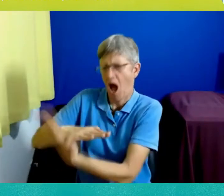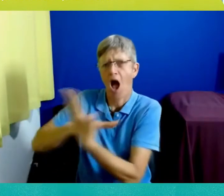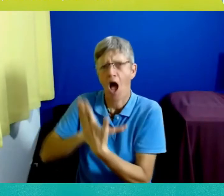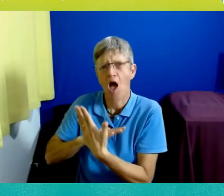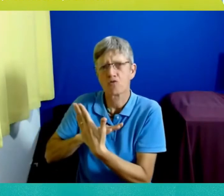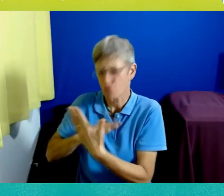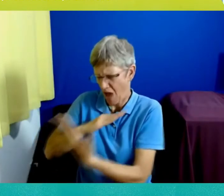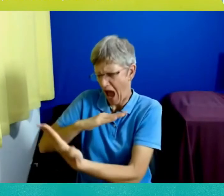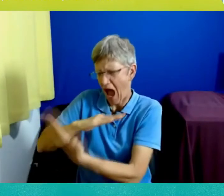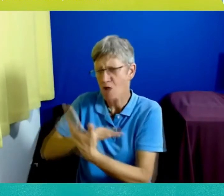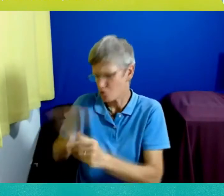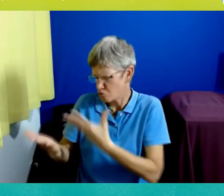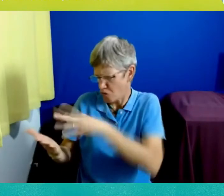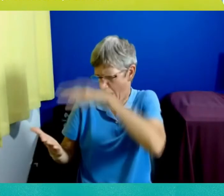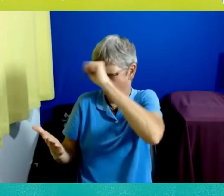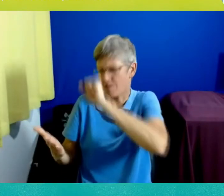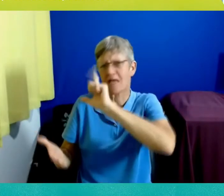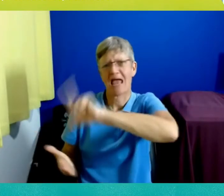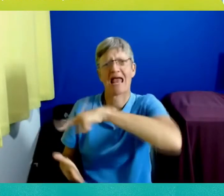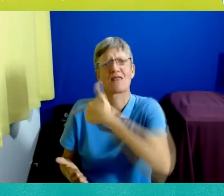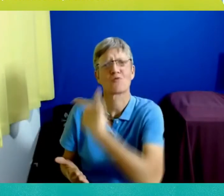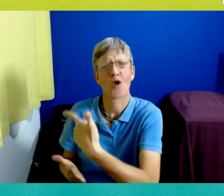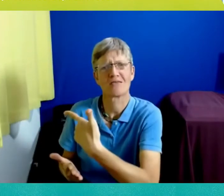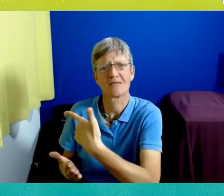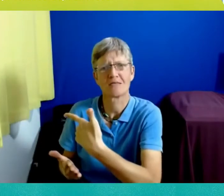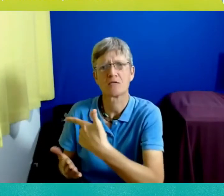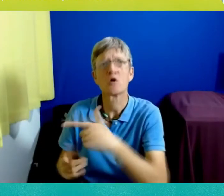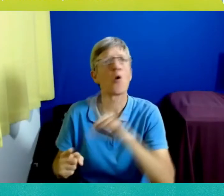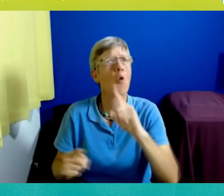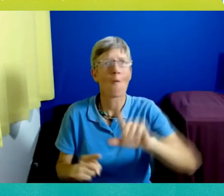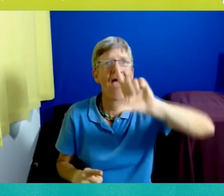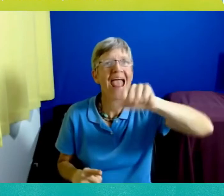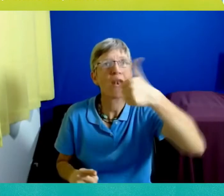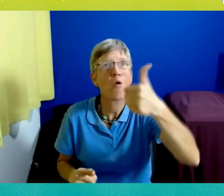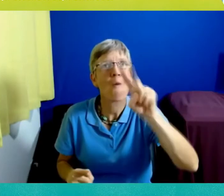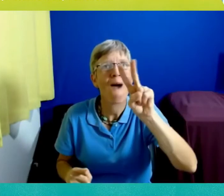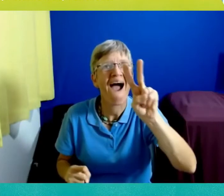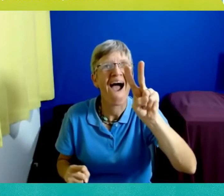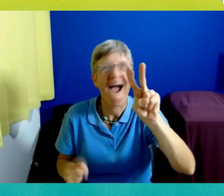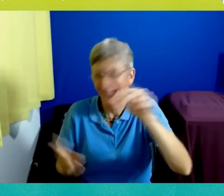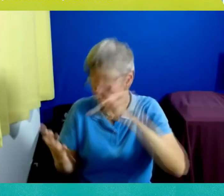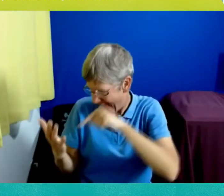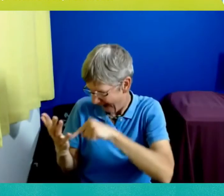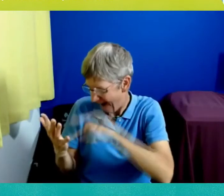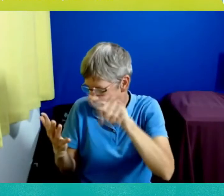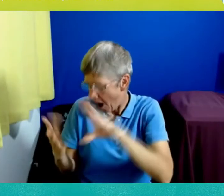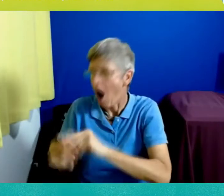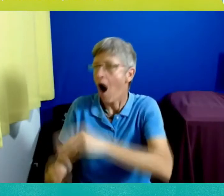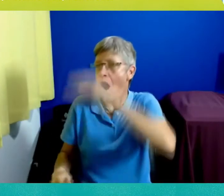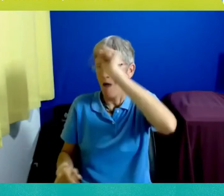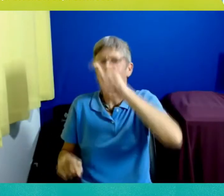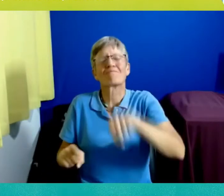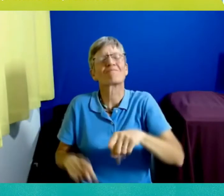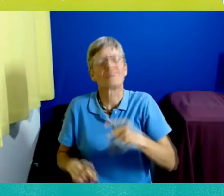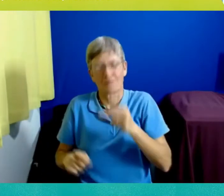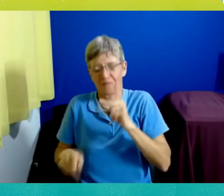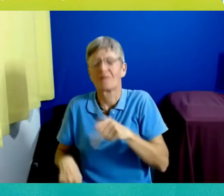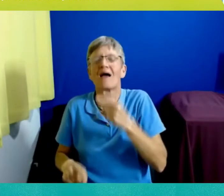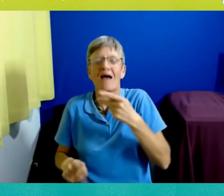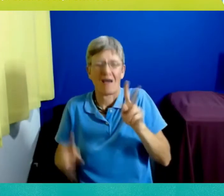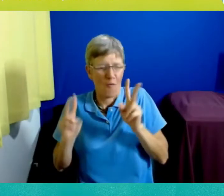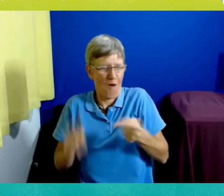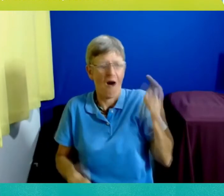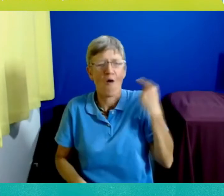entendi claramente. Por quê? A leitura é em L2, em segunda língua, mas quando ele vê em primeira